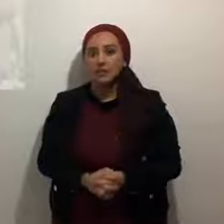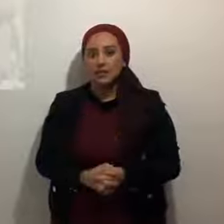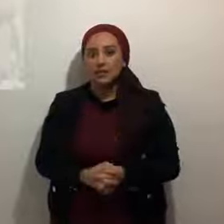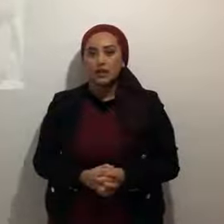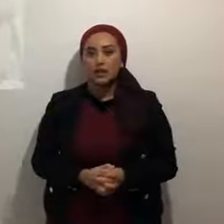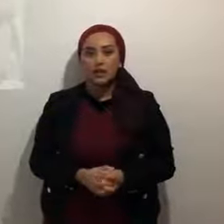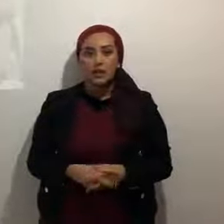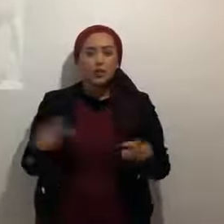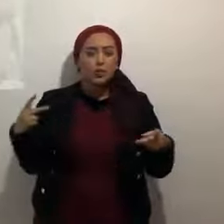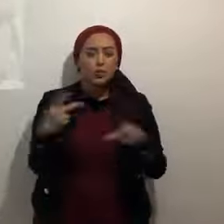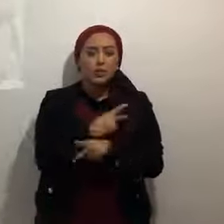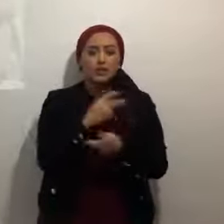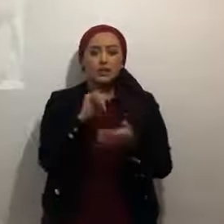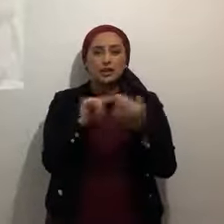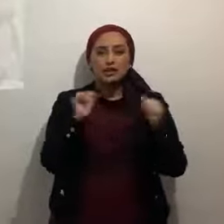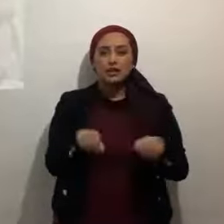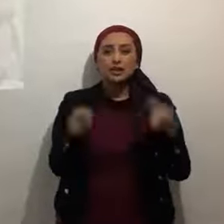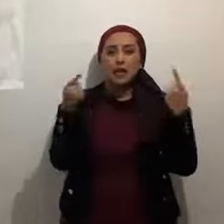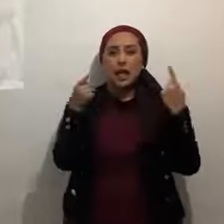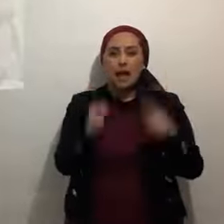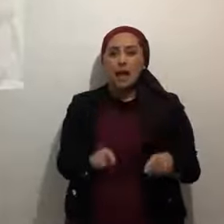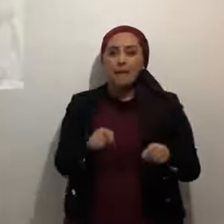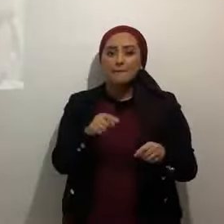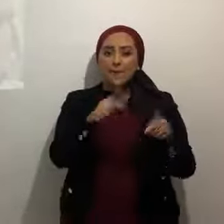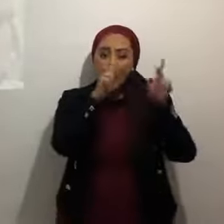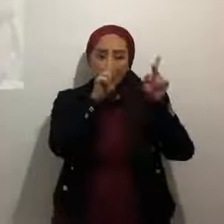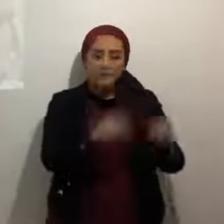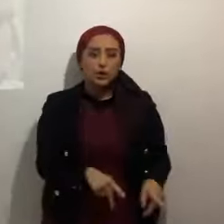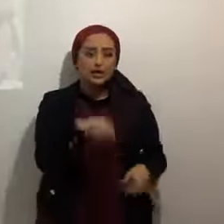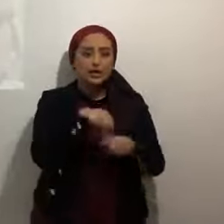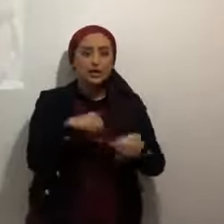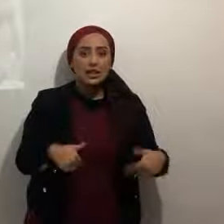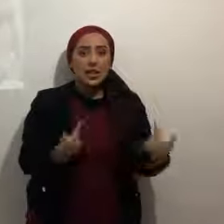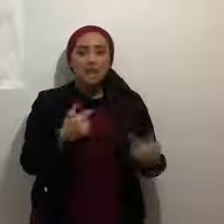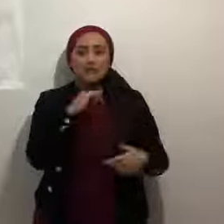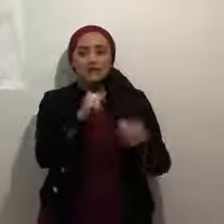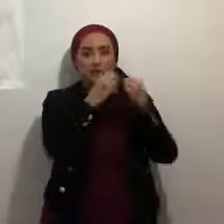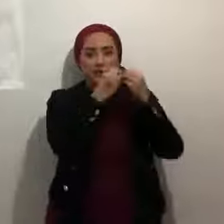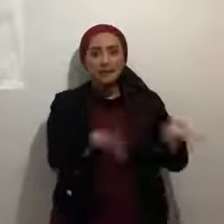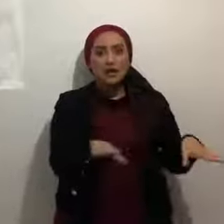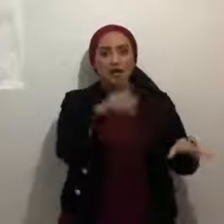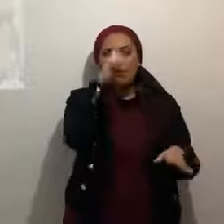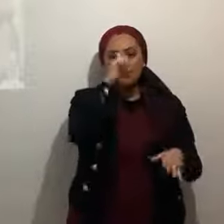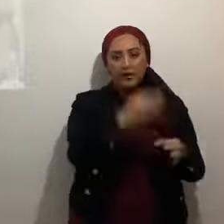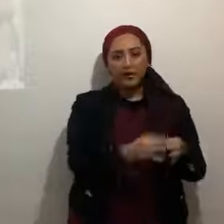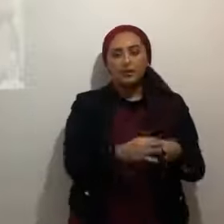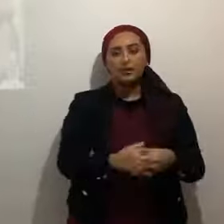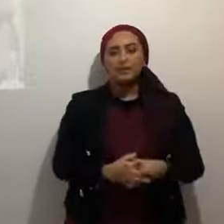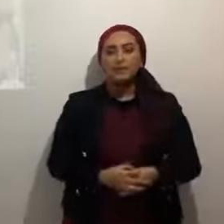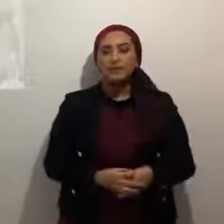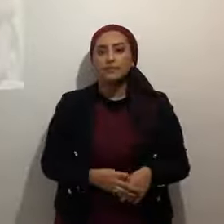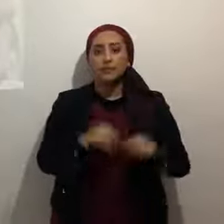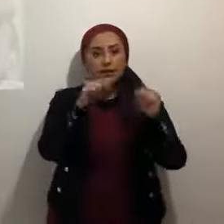Lo peor que le puede pasar a una persona en la vida es la pérdida de su fe. Puede perder tal